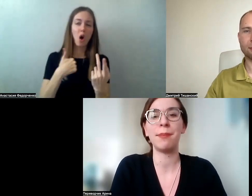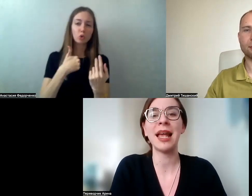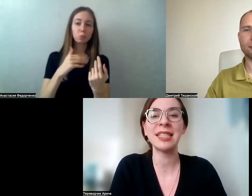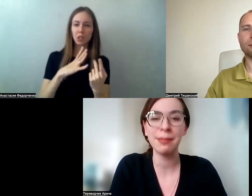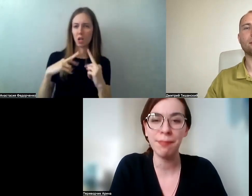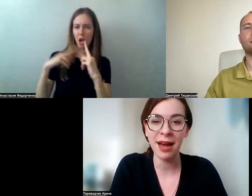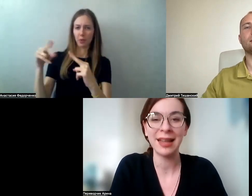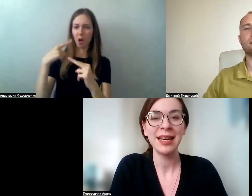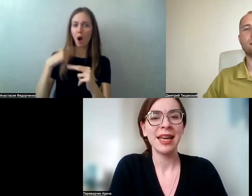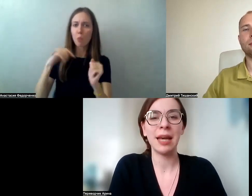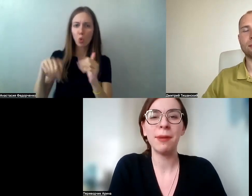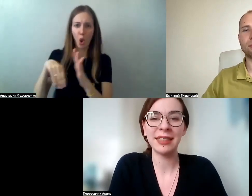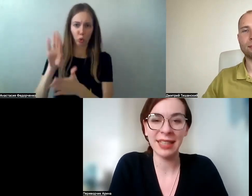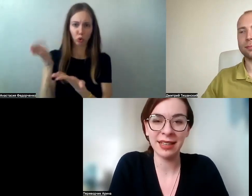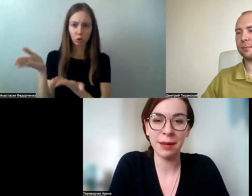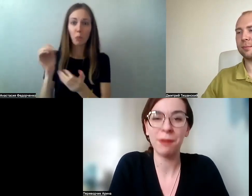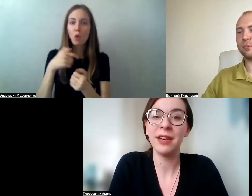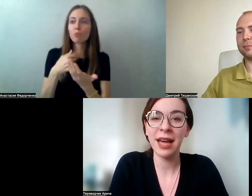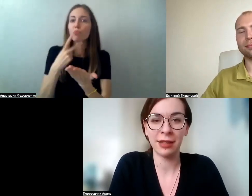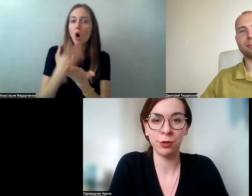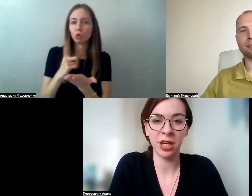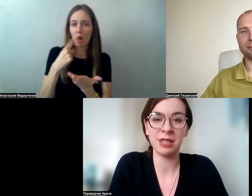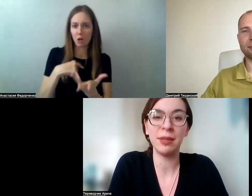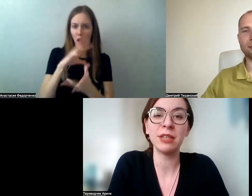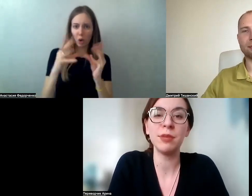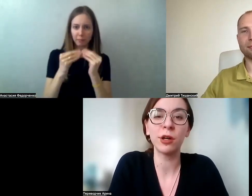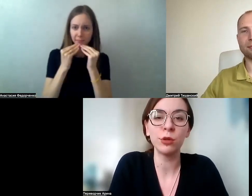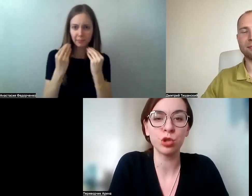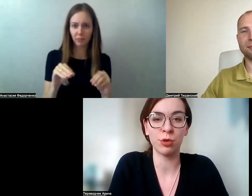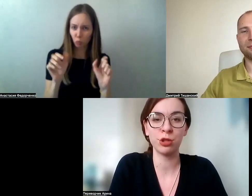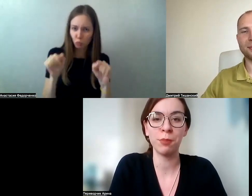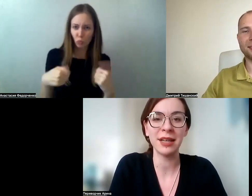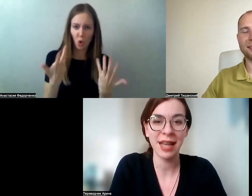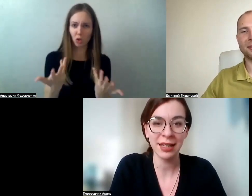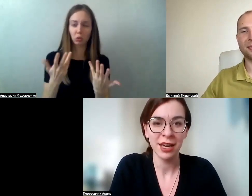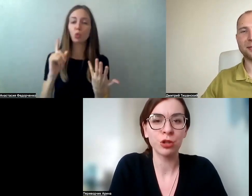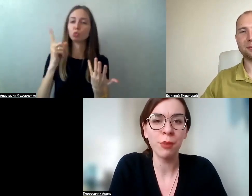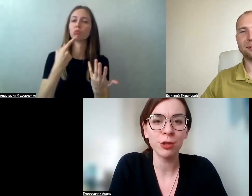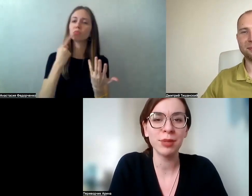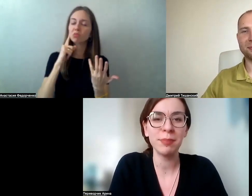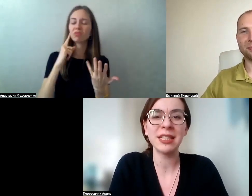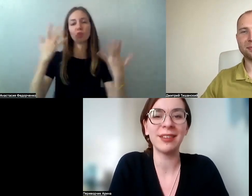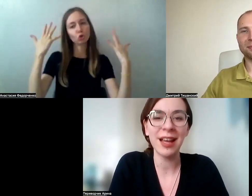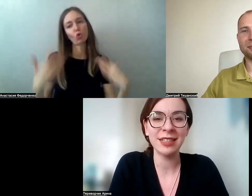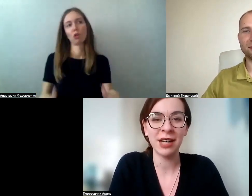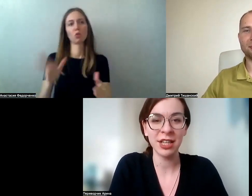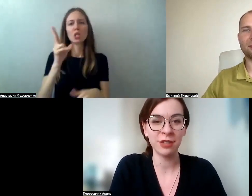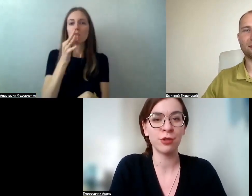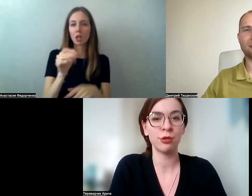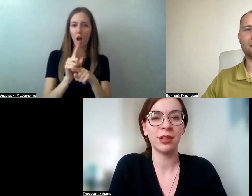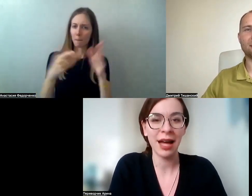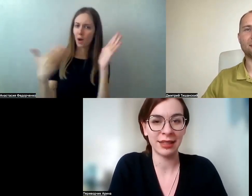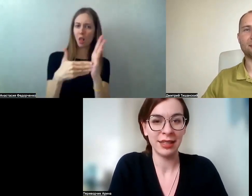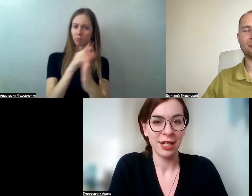мышление, менять себя. Я бы хотела повлиять на глухих, изменить мир к лучшему. Хочу показать, что мы можем добиться классного,